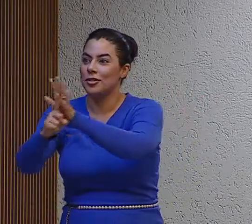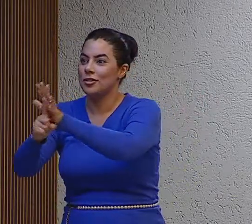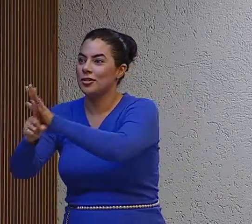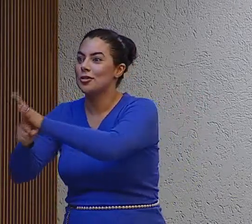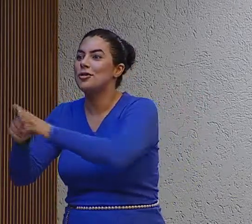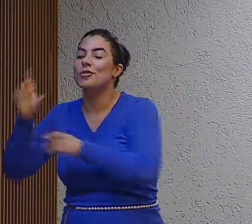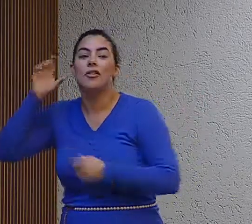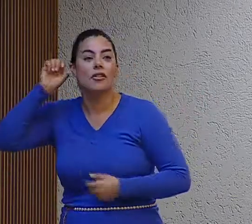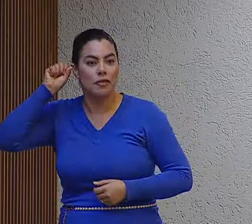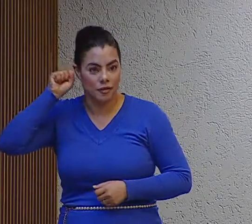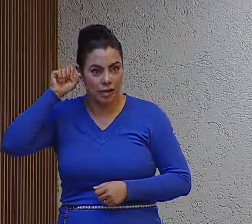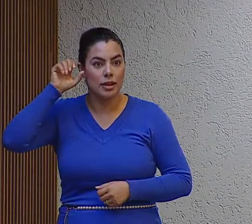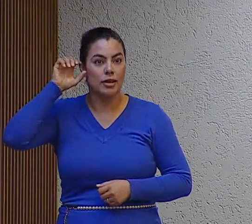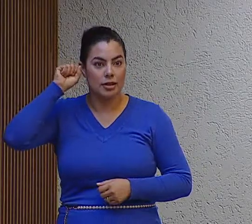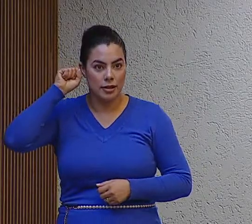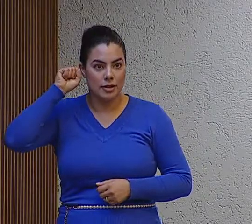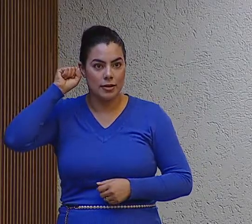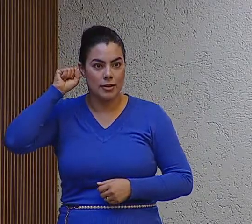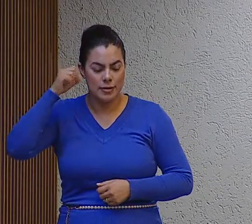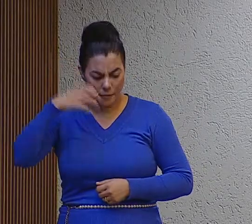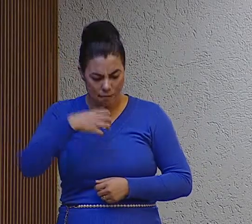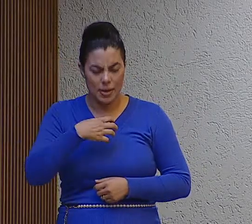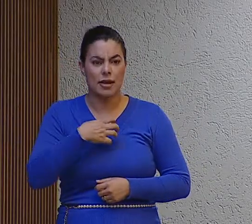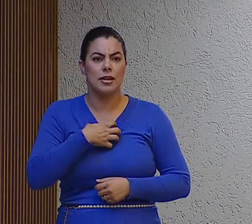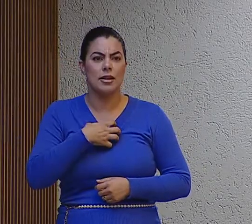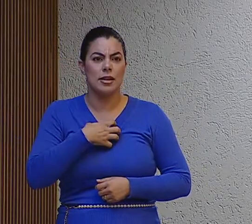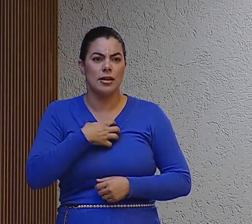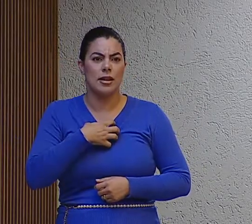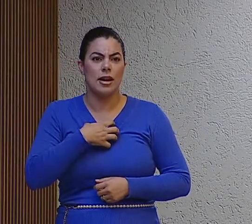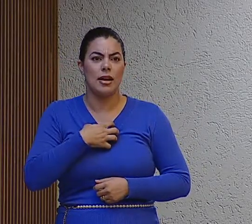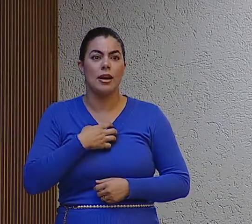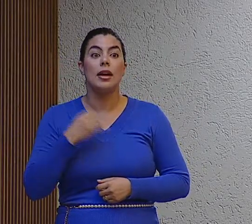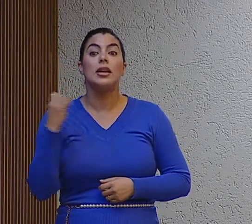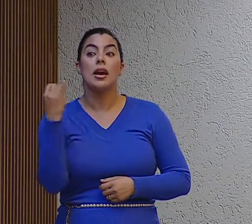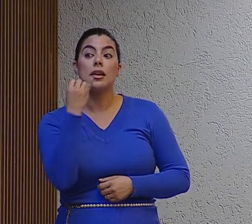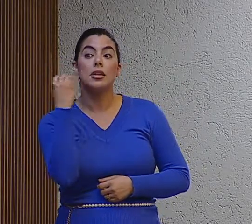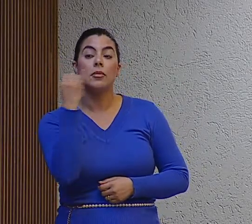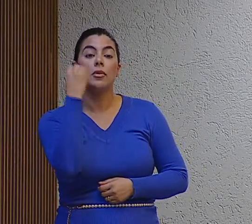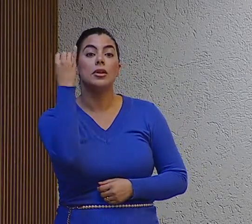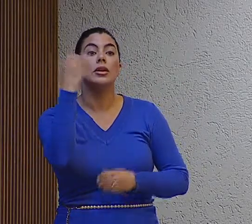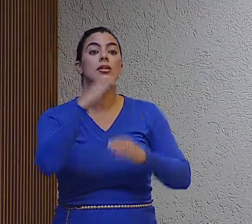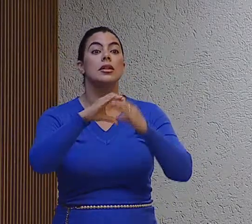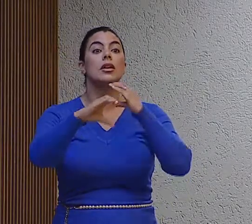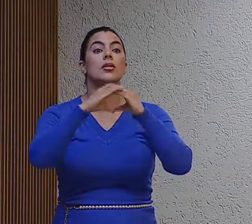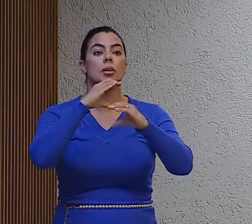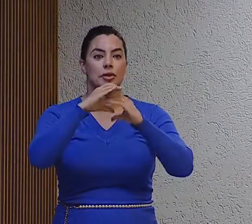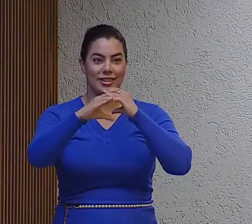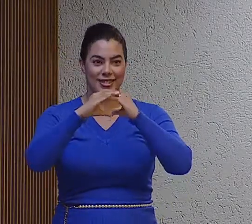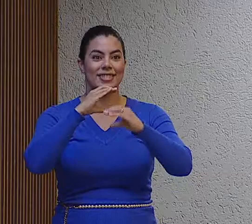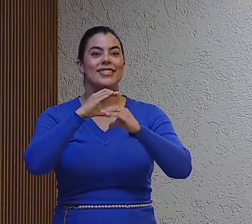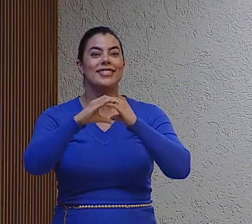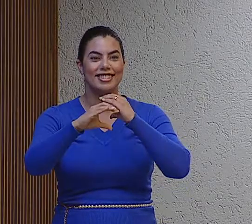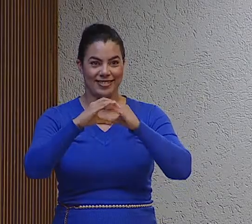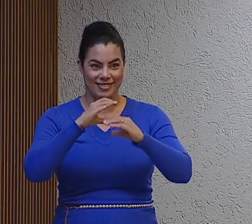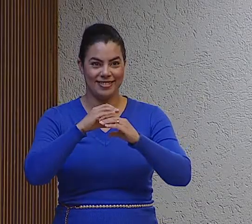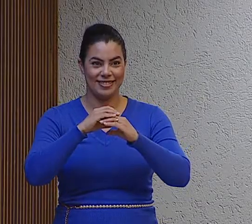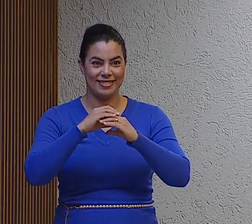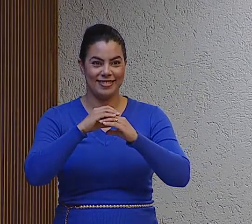um pronunciamento diferente. A parlamentar discursou em Libras. Foi uma homenagem ao Dia Nacional